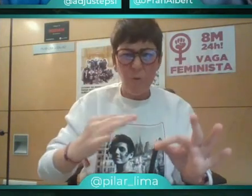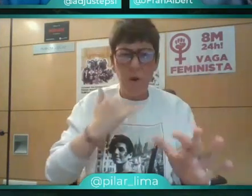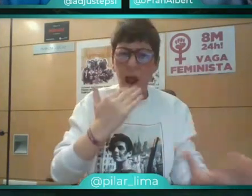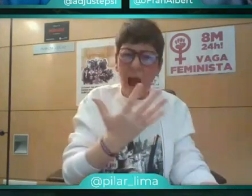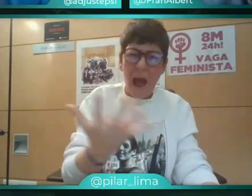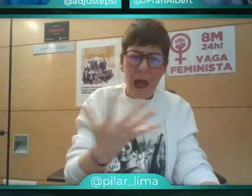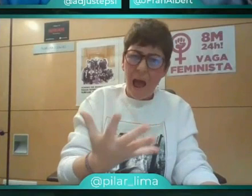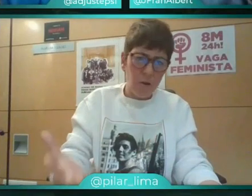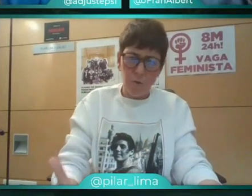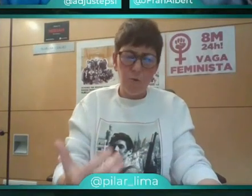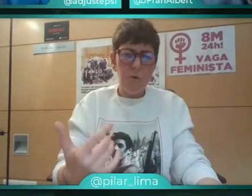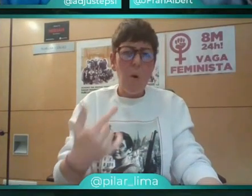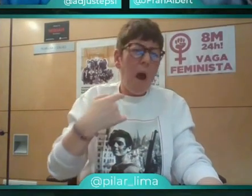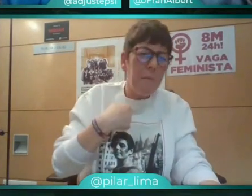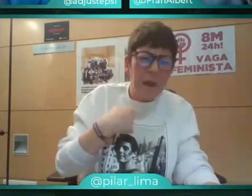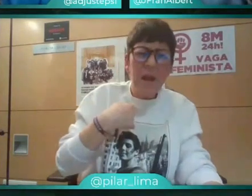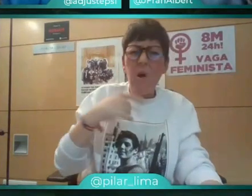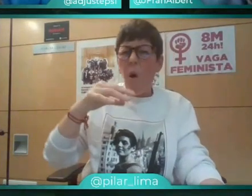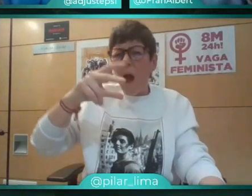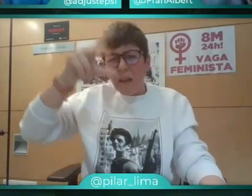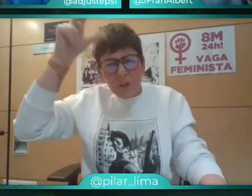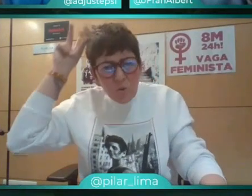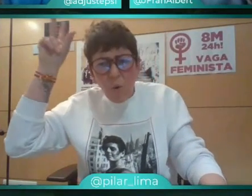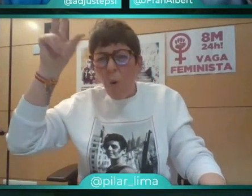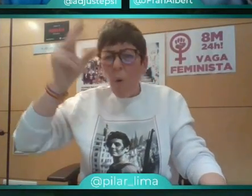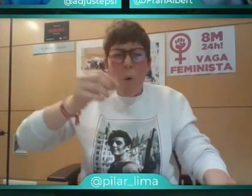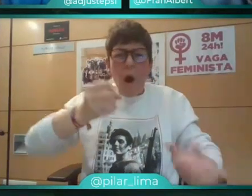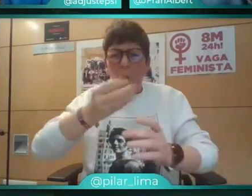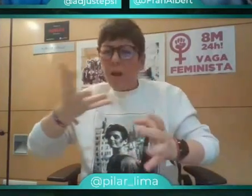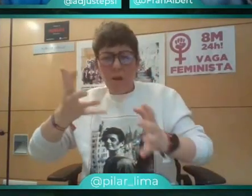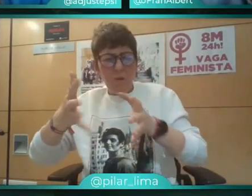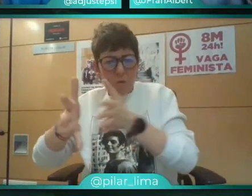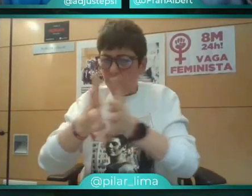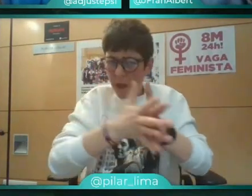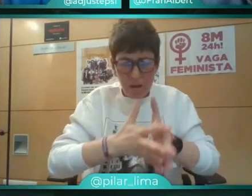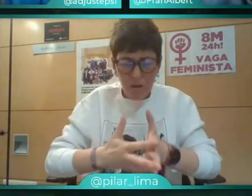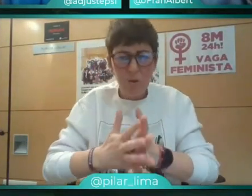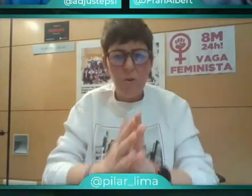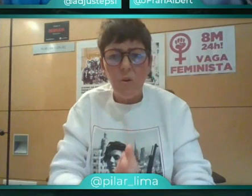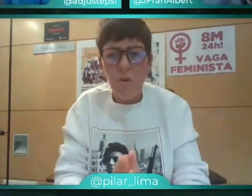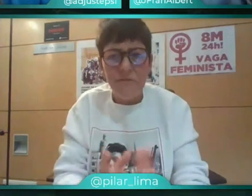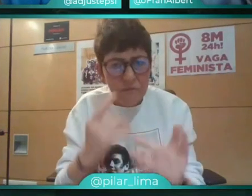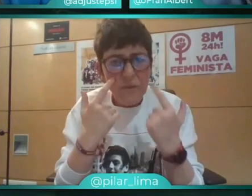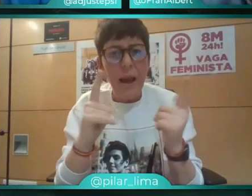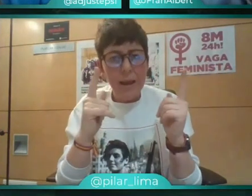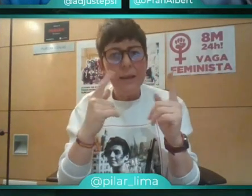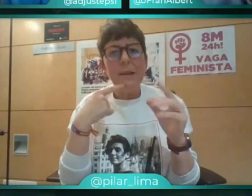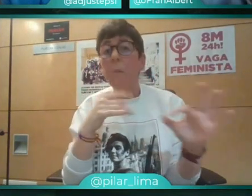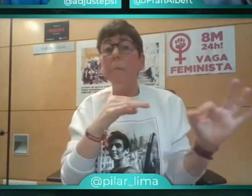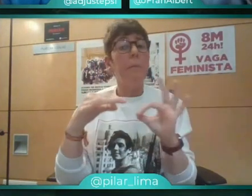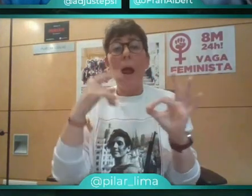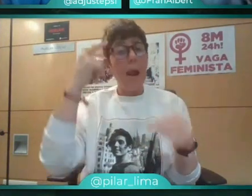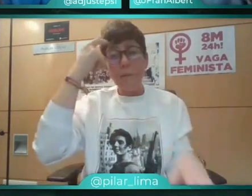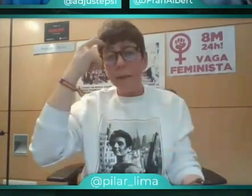algún montaje algo algo o va a pasar hacia mí personalmente o hacia algún compañero actor illueca o hacia